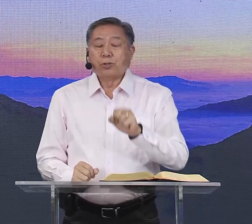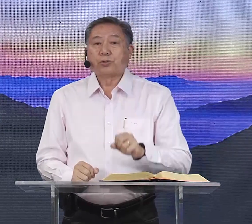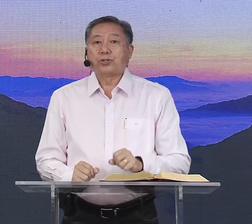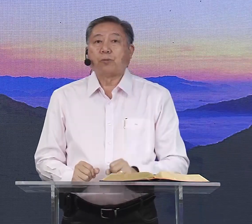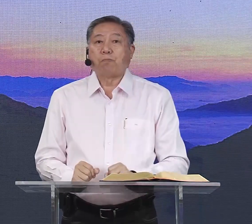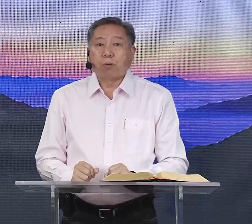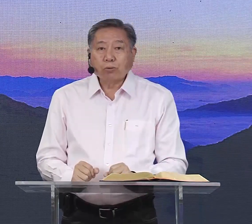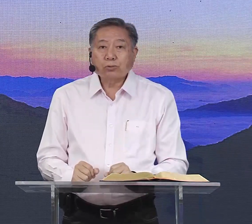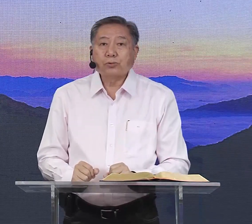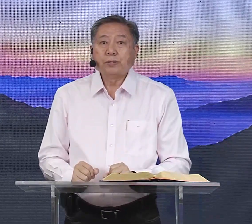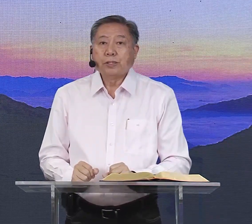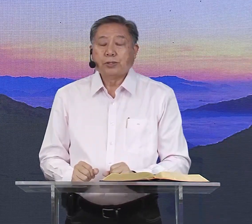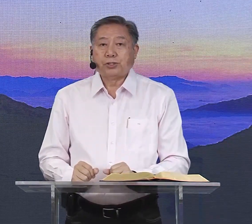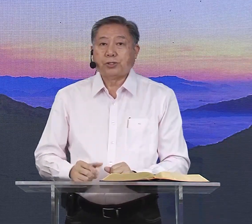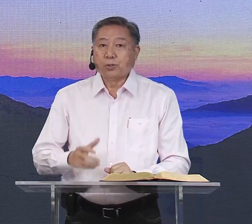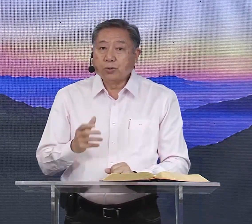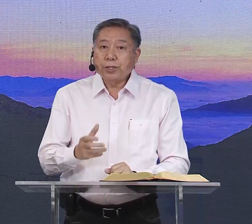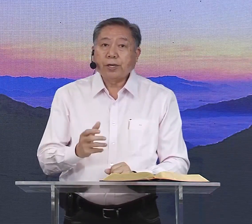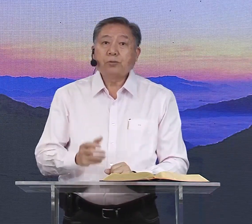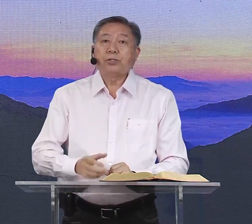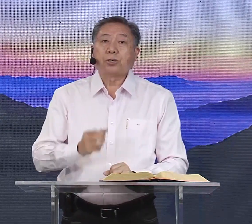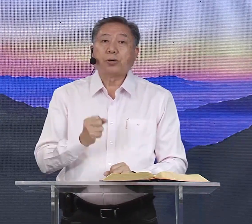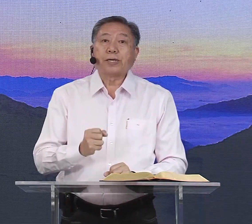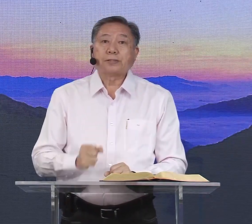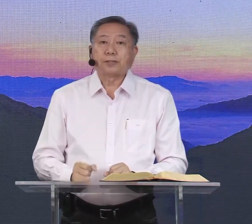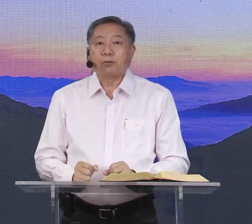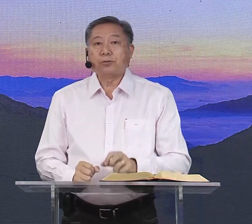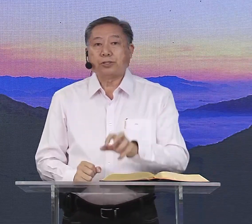Cristo o seu ponto de